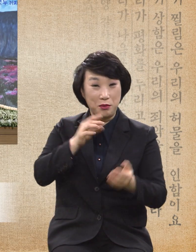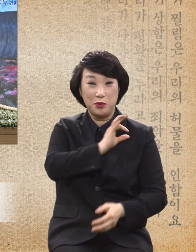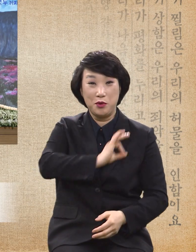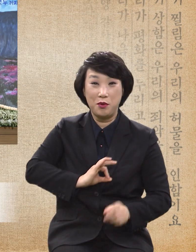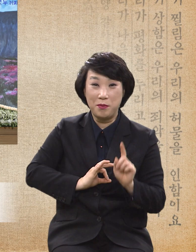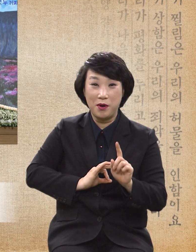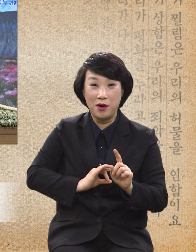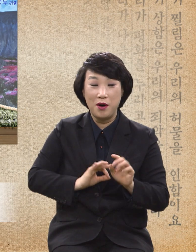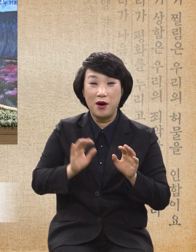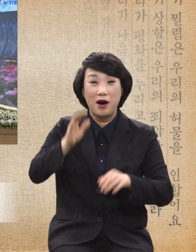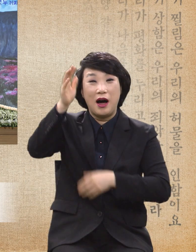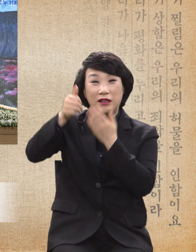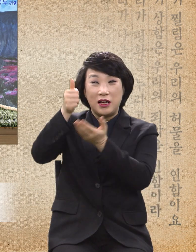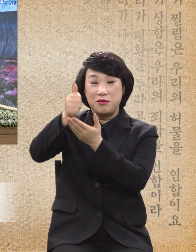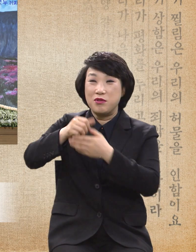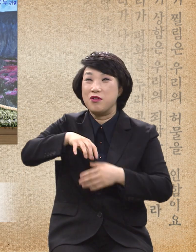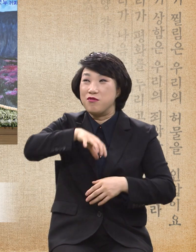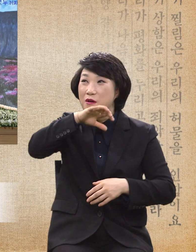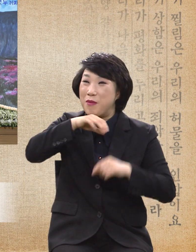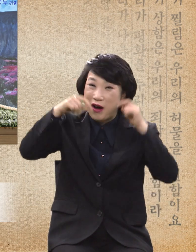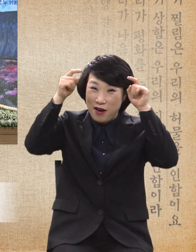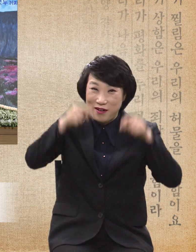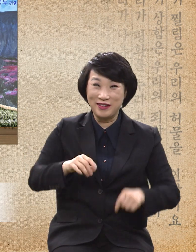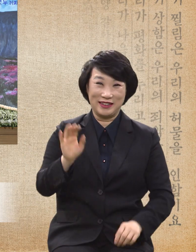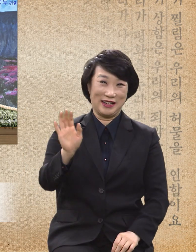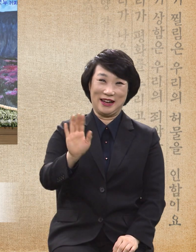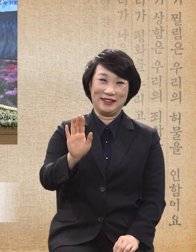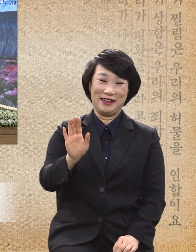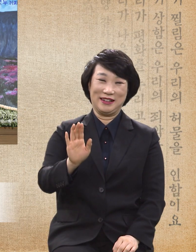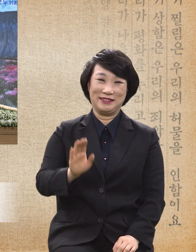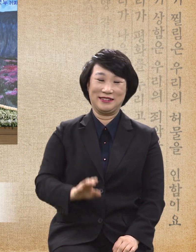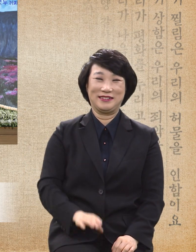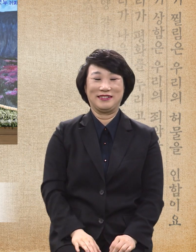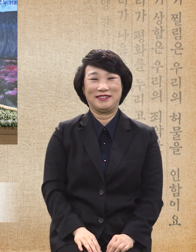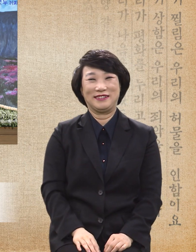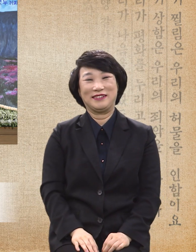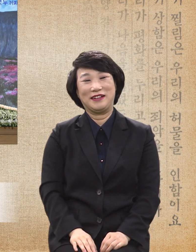욥은 어리석게도 하나님을 원망하지 아니하였다.